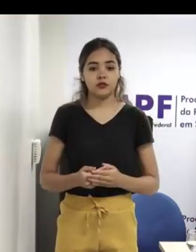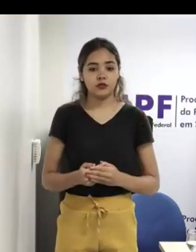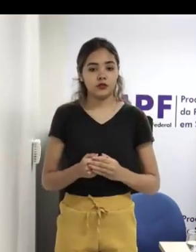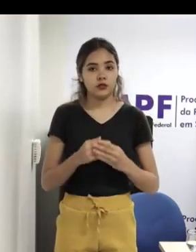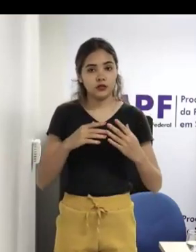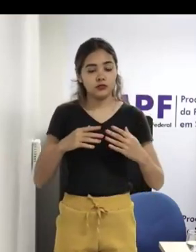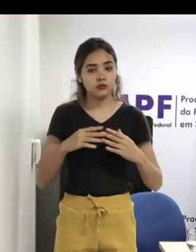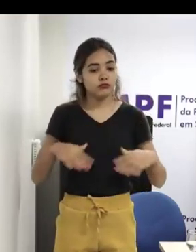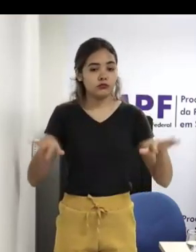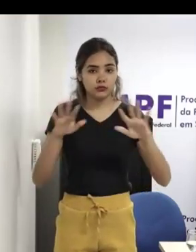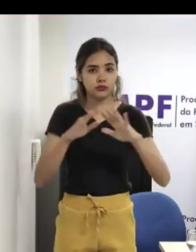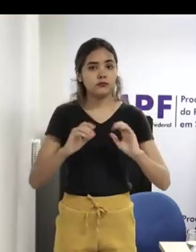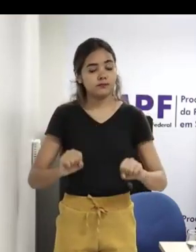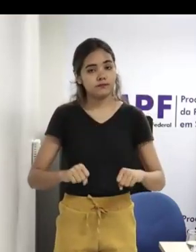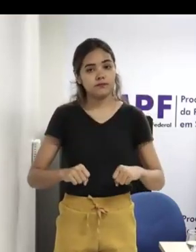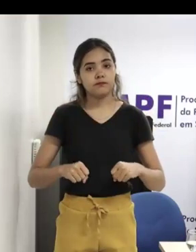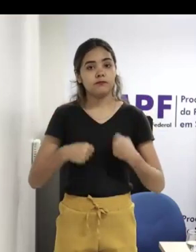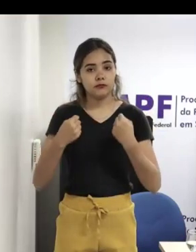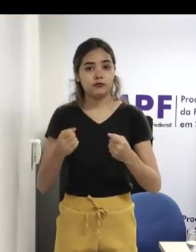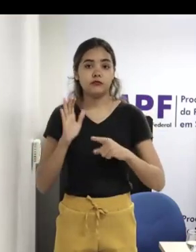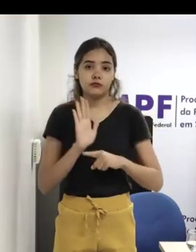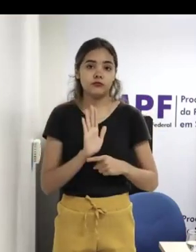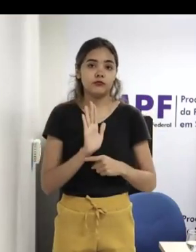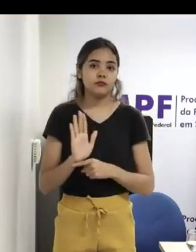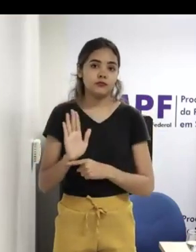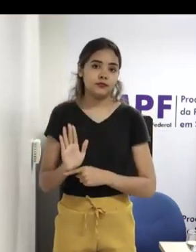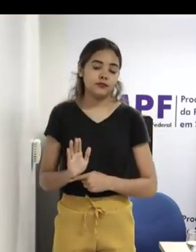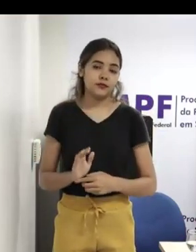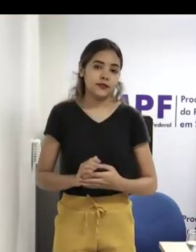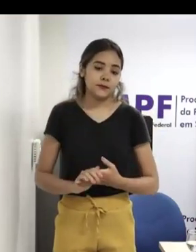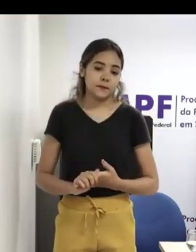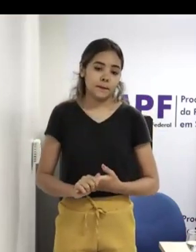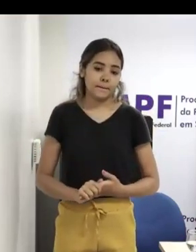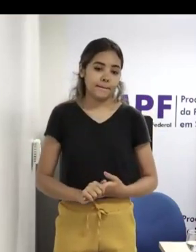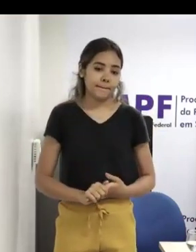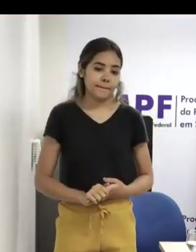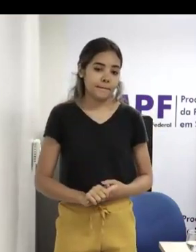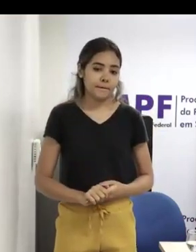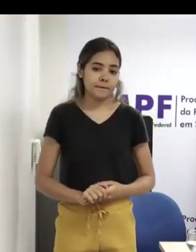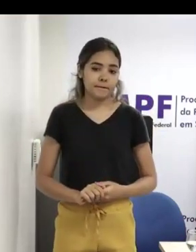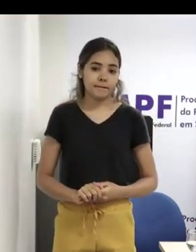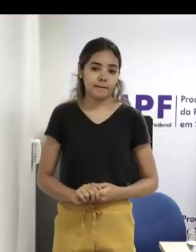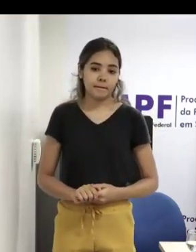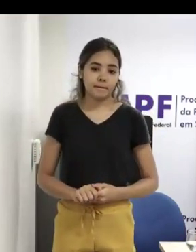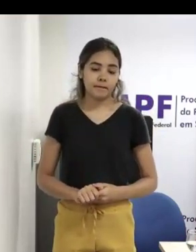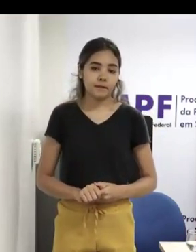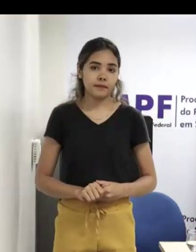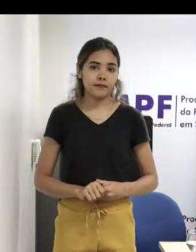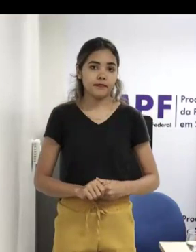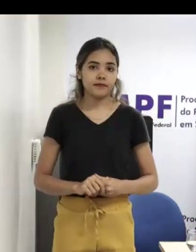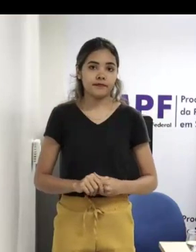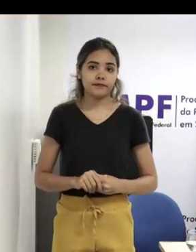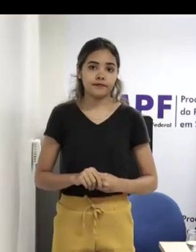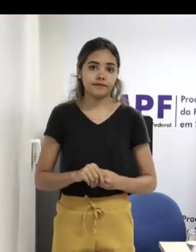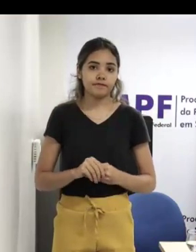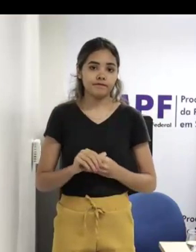eh dos órgãos de controle né comando e controle eh eh a a a nossa participação